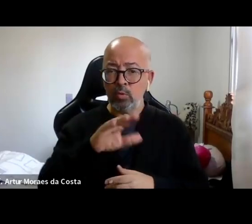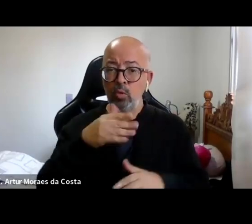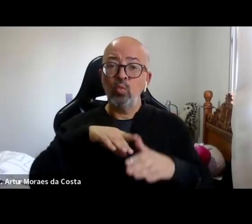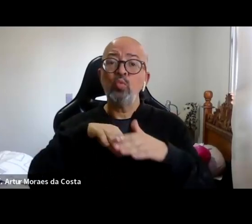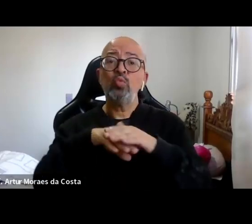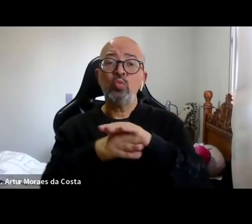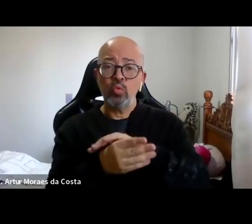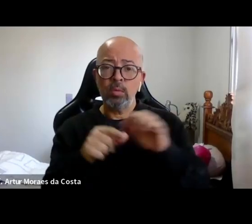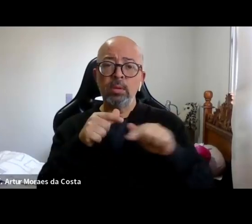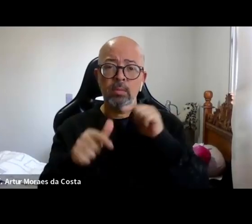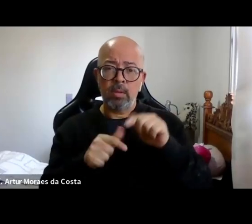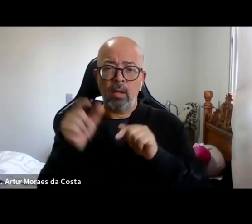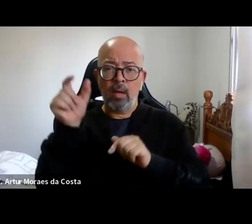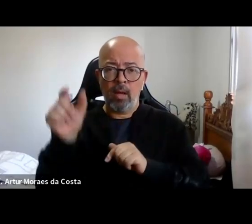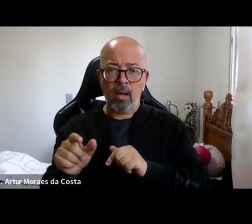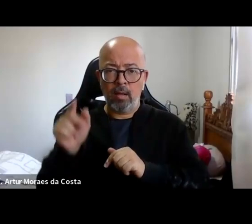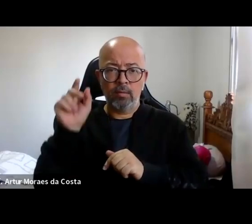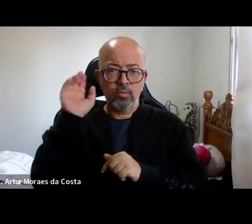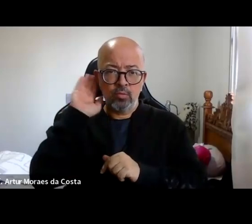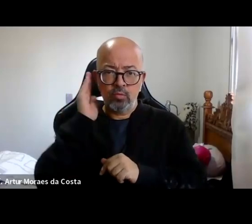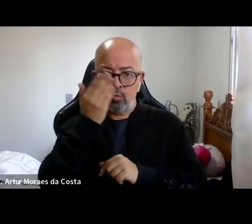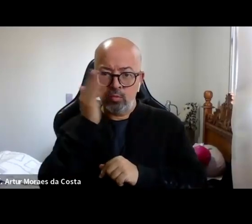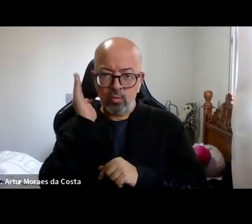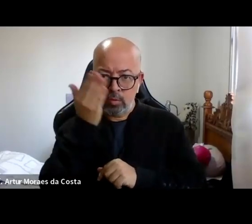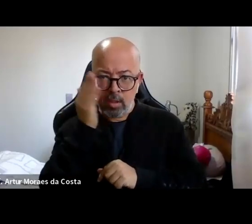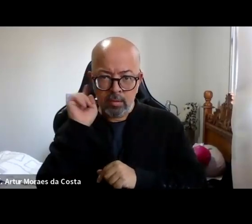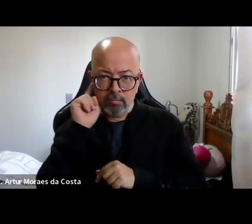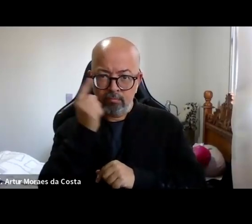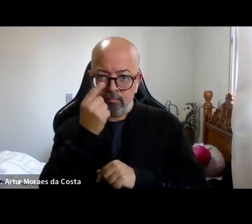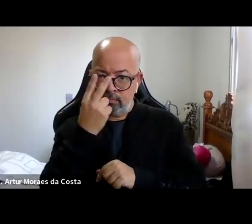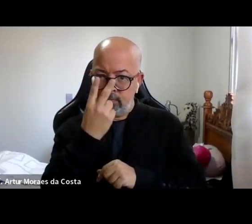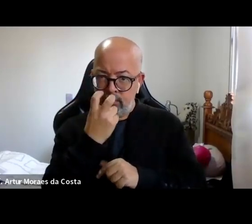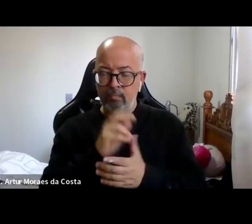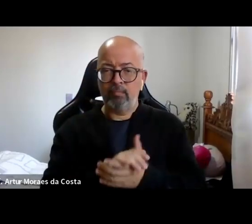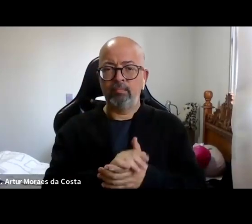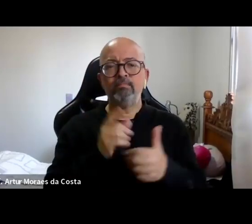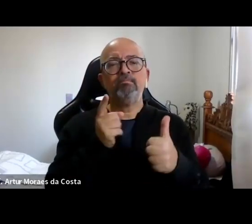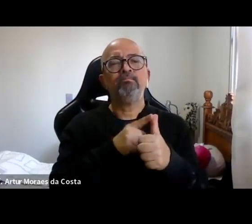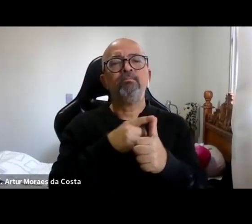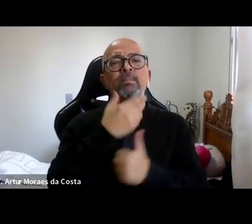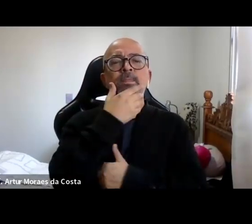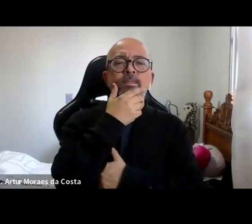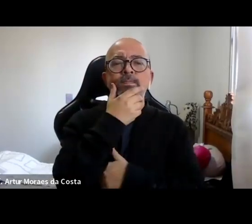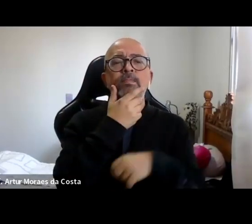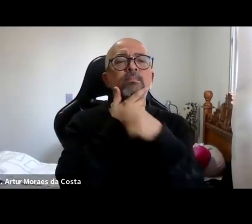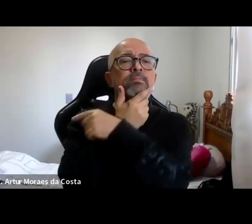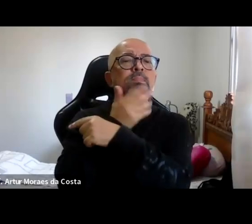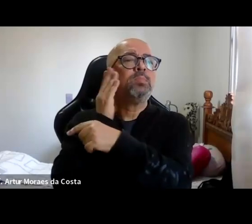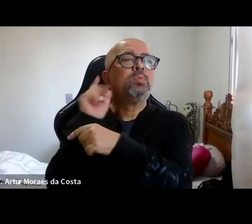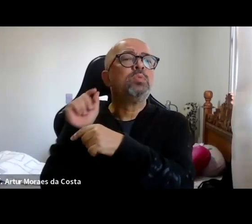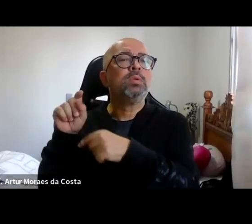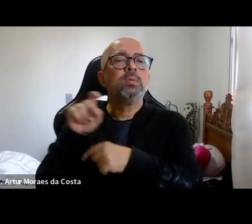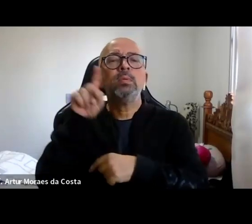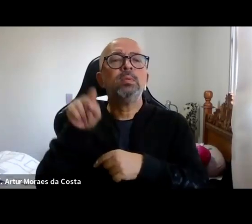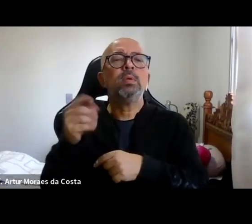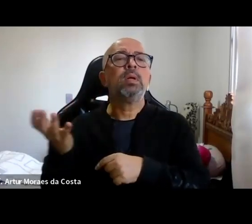información visual pueden requerir las personas Sorto cegas y aquí voy a